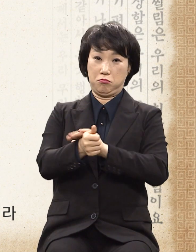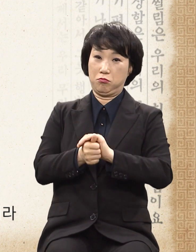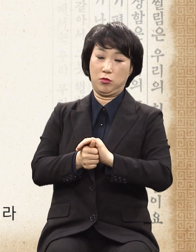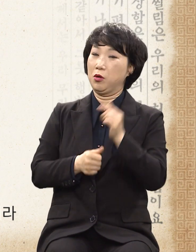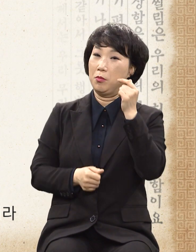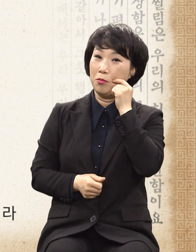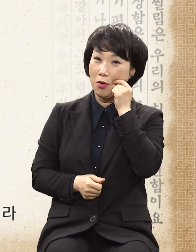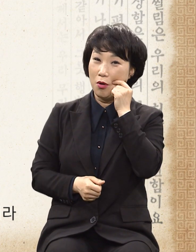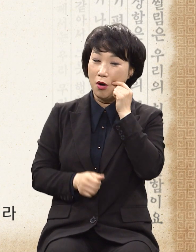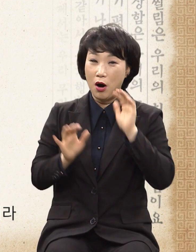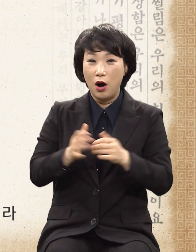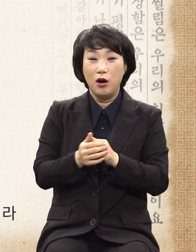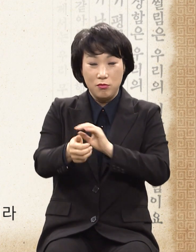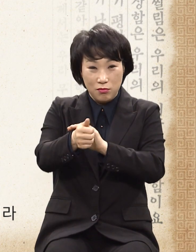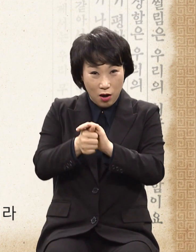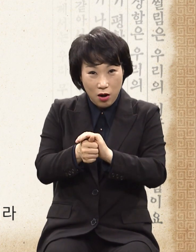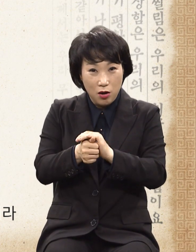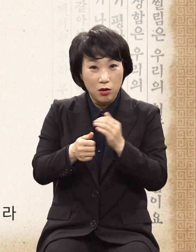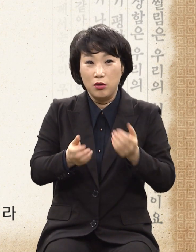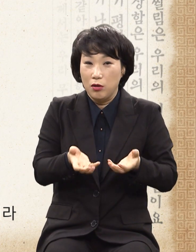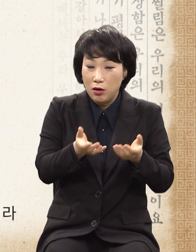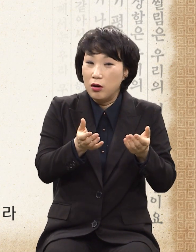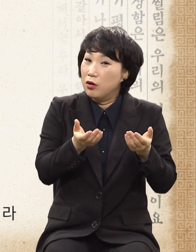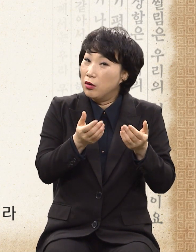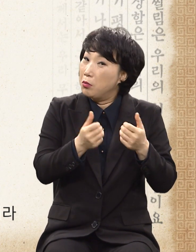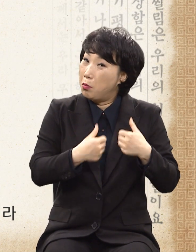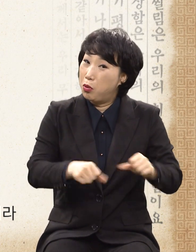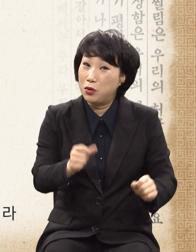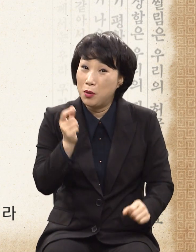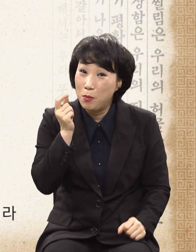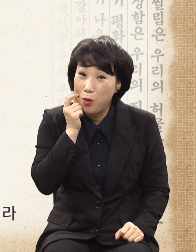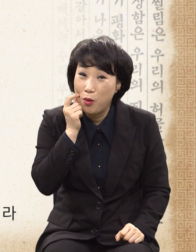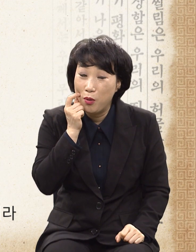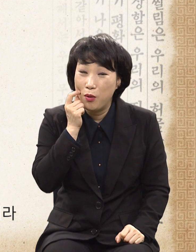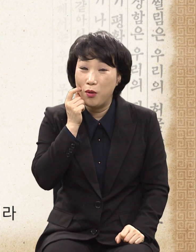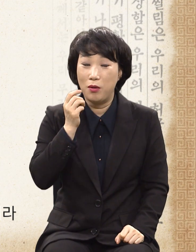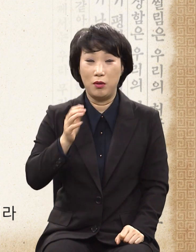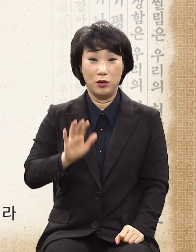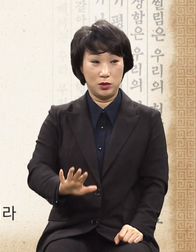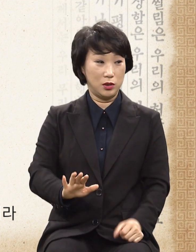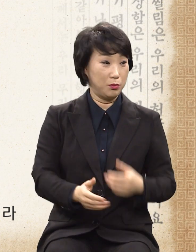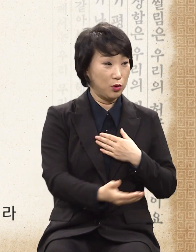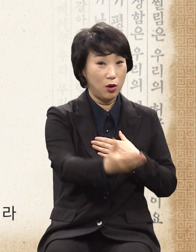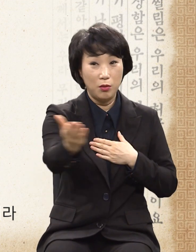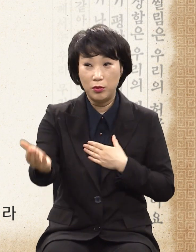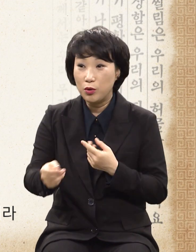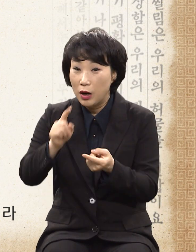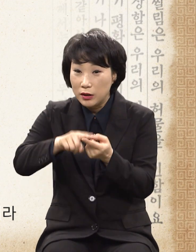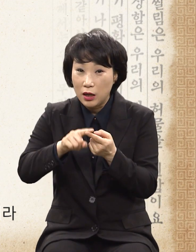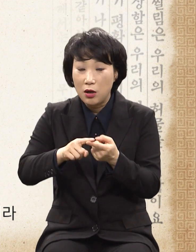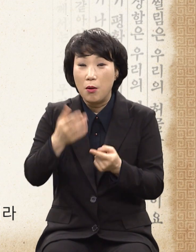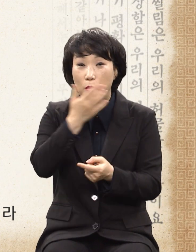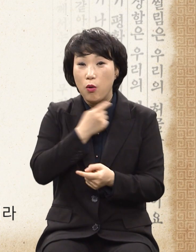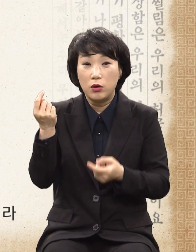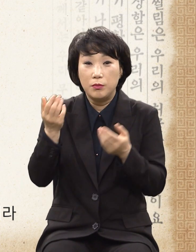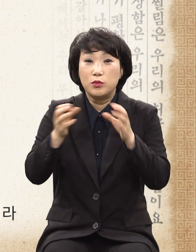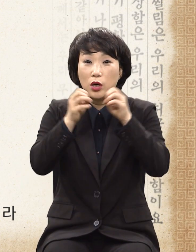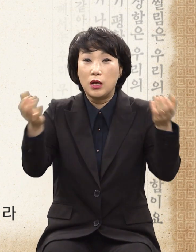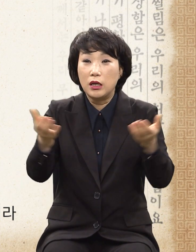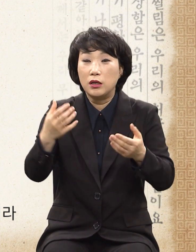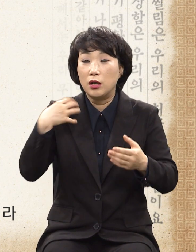없는 것이요 죽어도 양보할 수 없는 것인데 지금 그런 복음 사역을